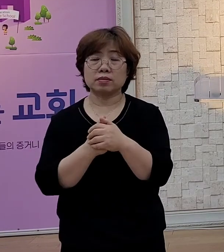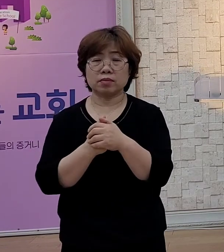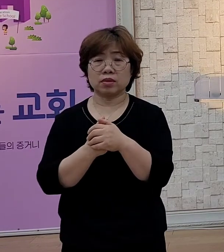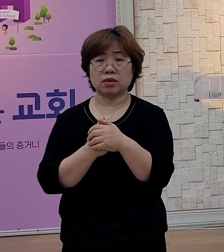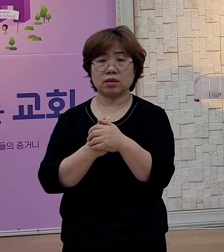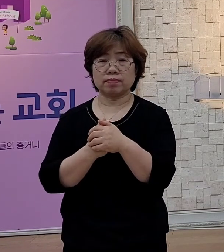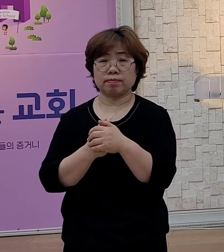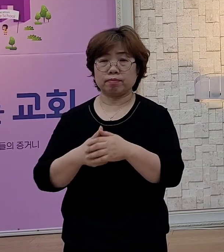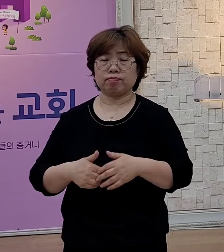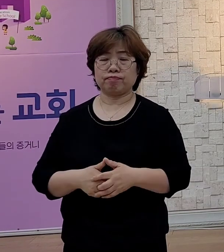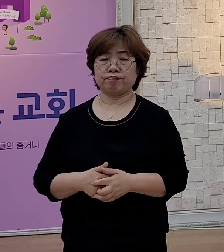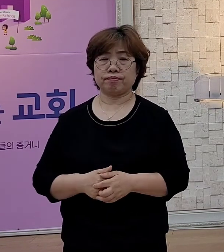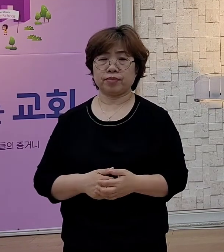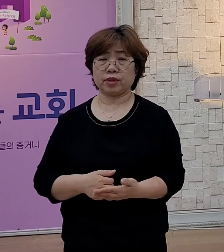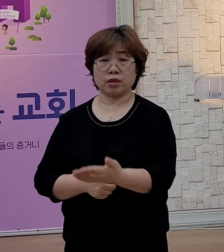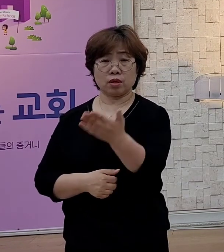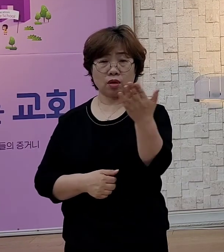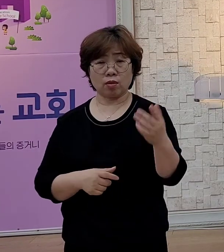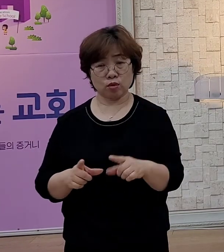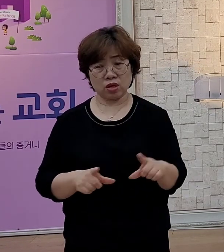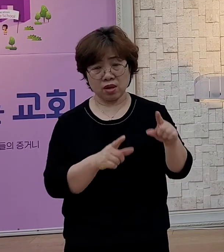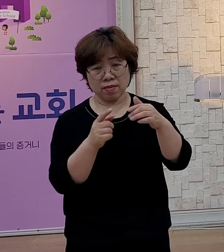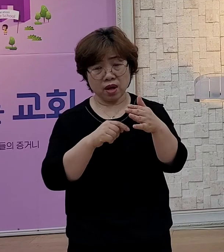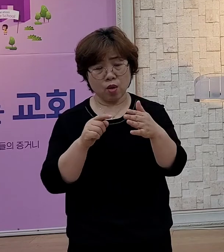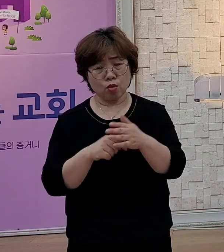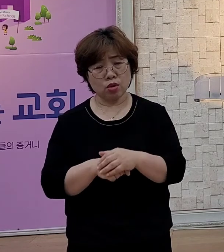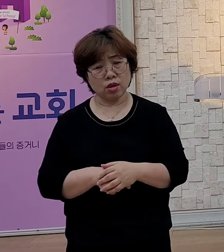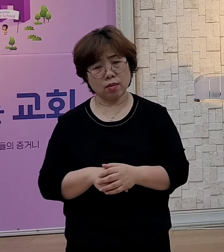근데 여러분, 삶에서 어떠냐고?